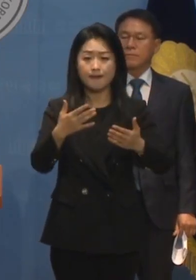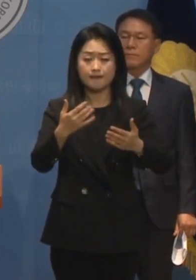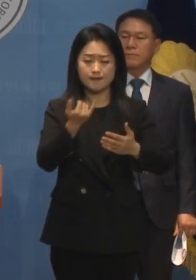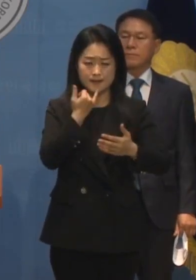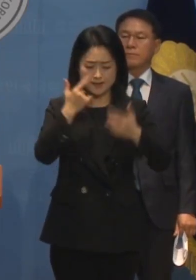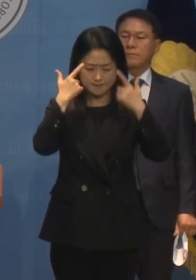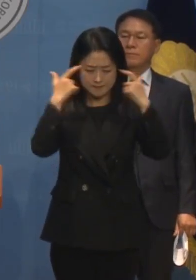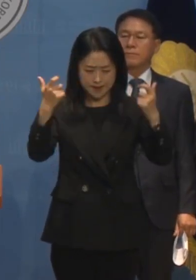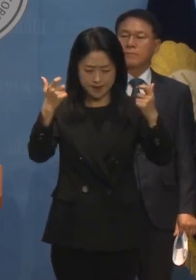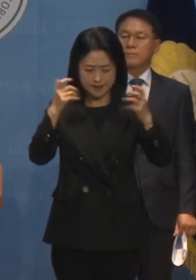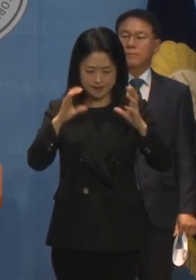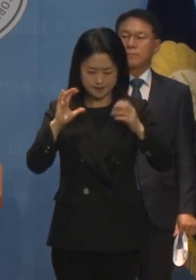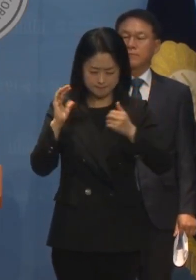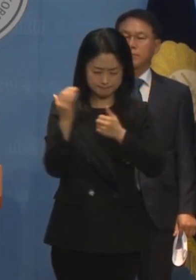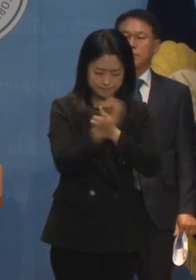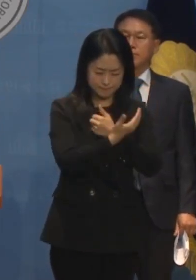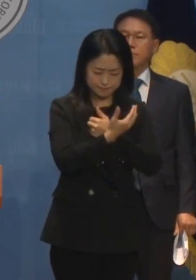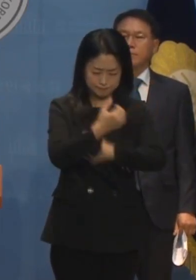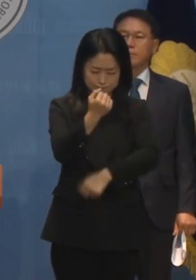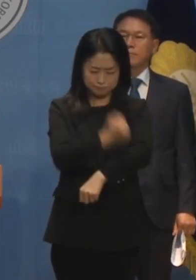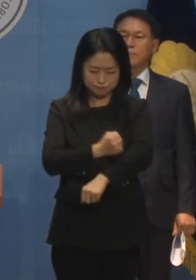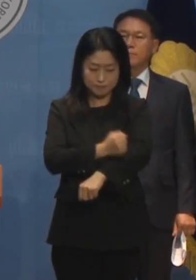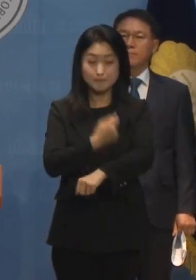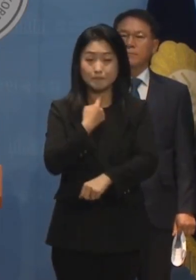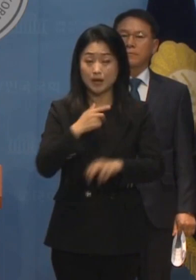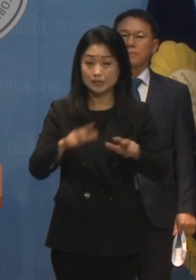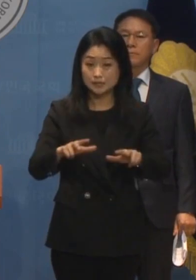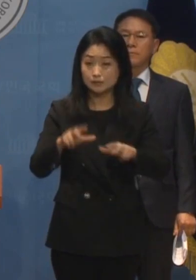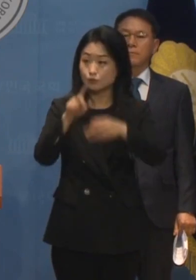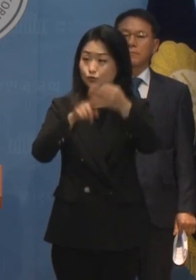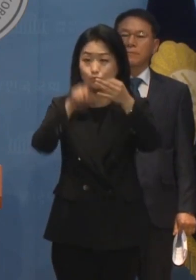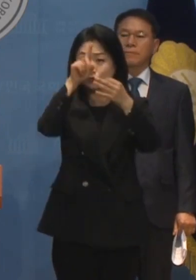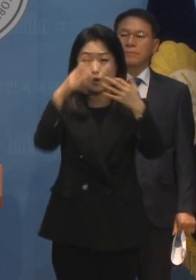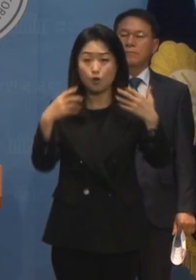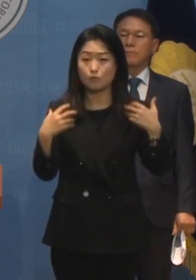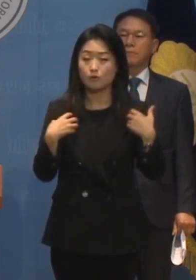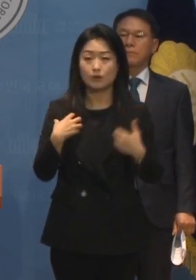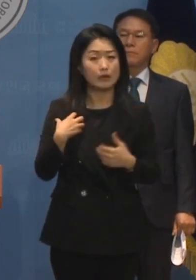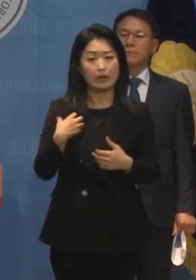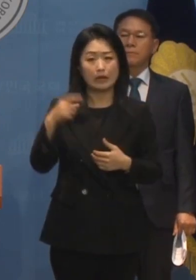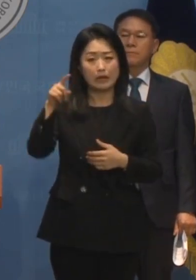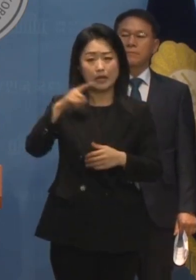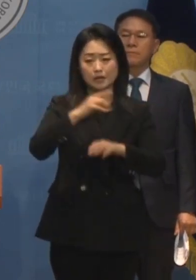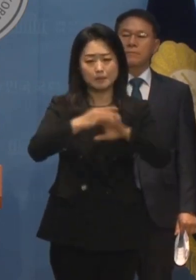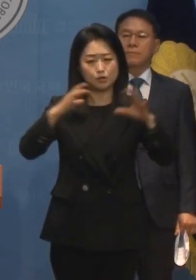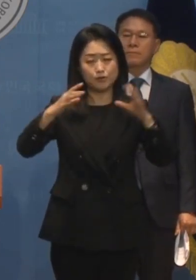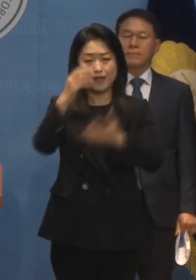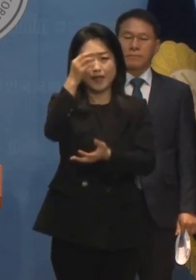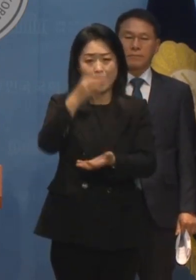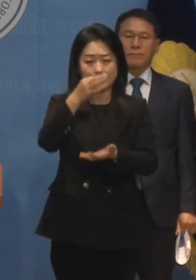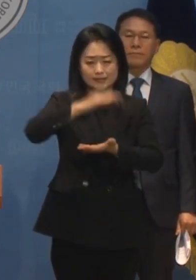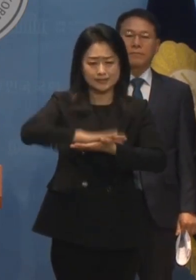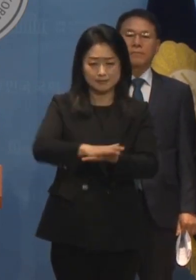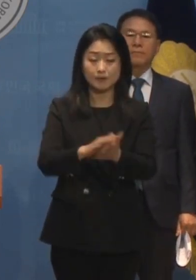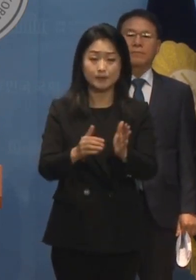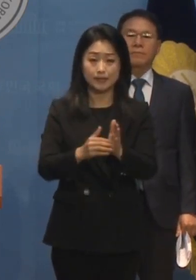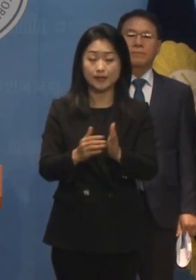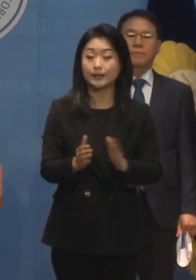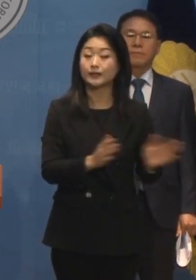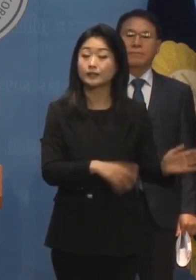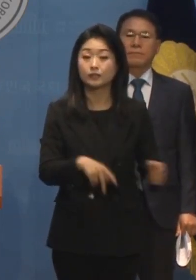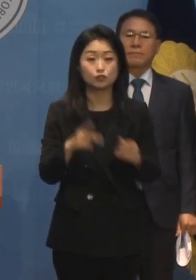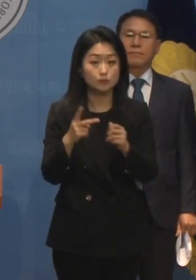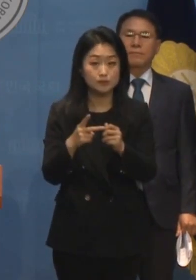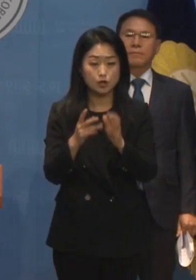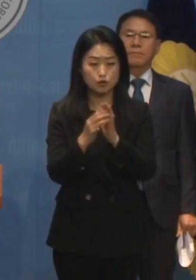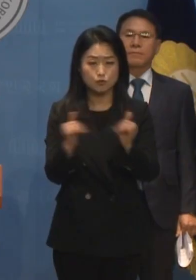여기며 수호했습니다. 그러나 지금의 정부는 그 가치를 스스로 짓밟고 있습니다. 둘째,